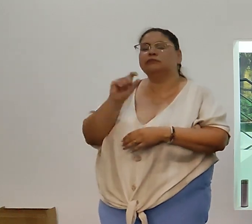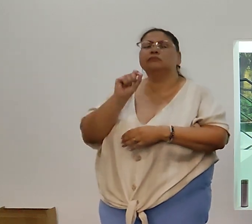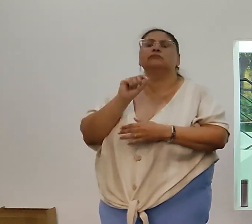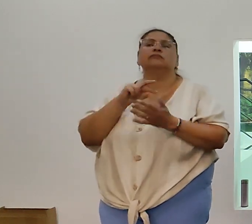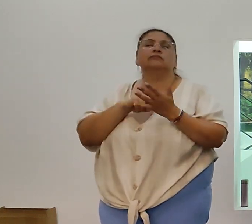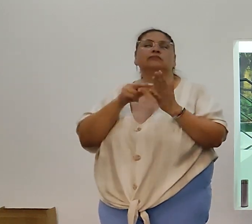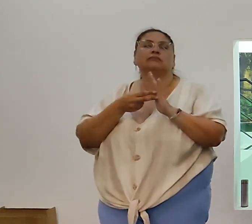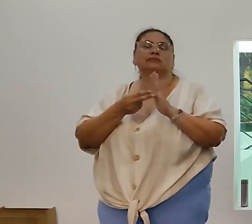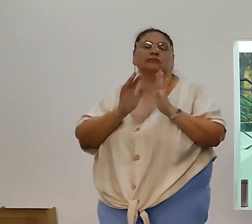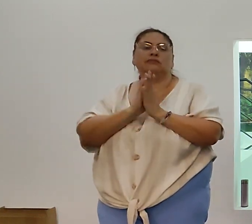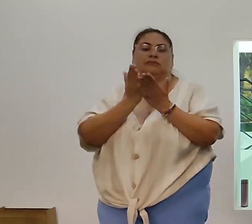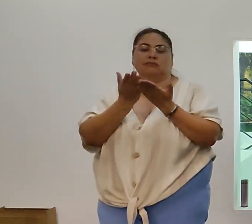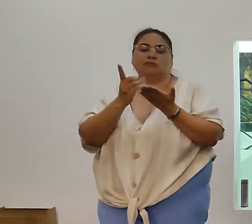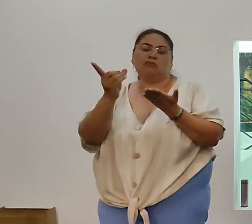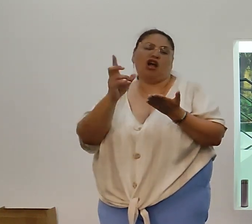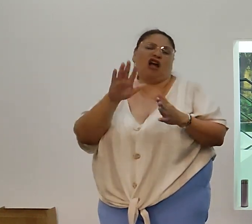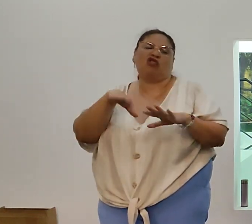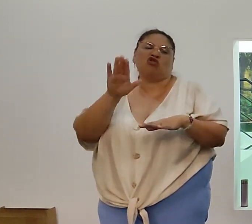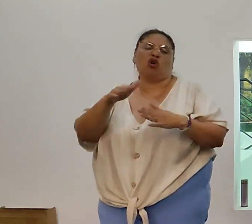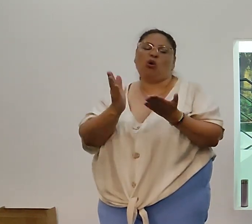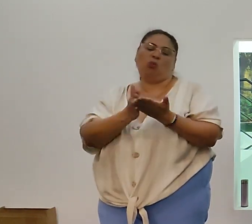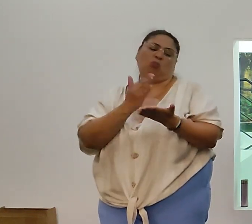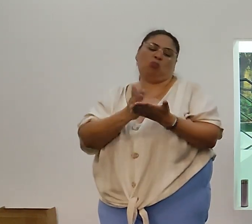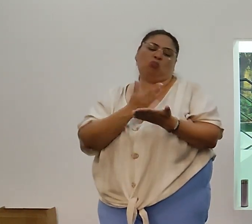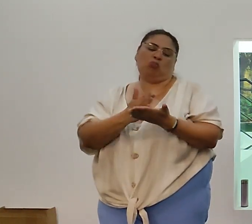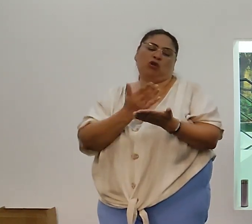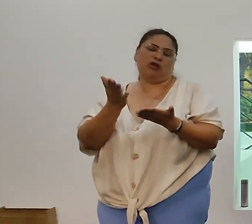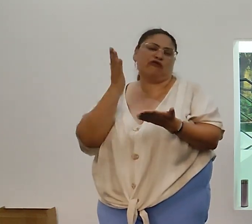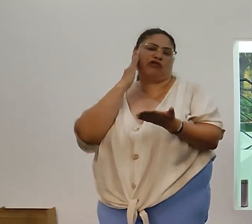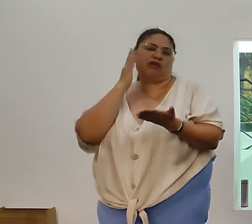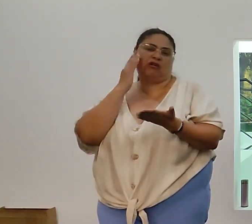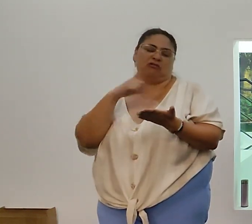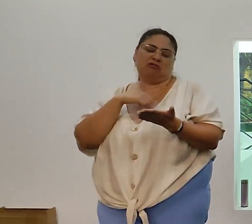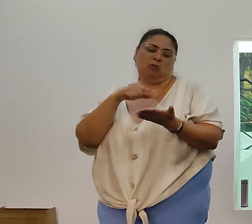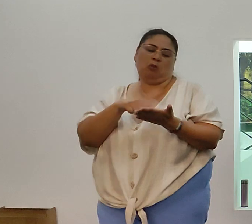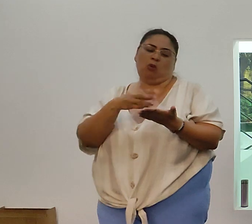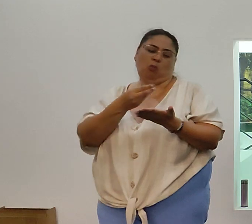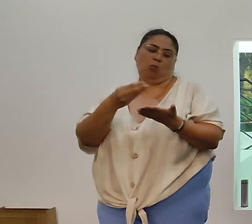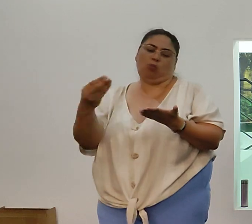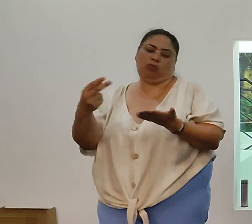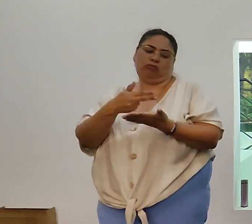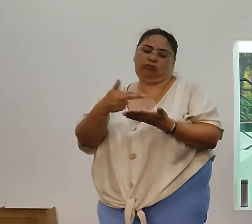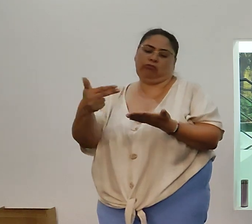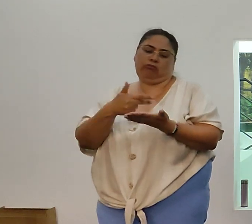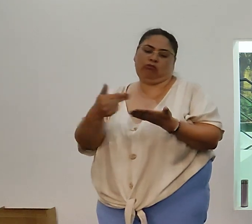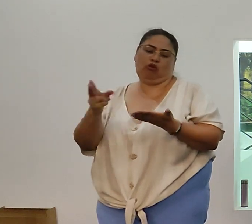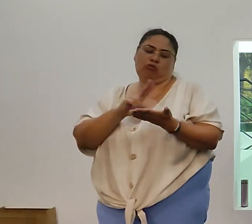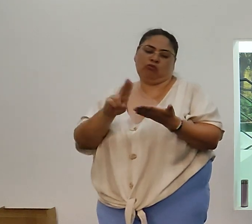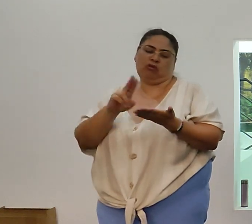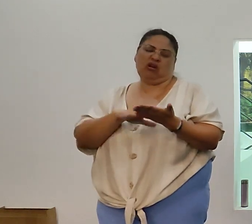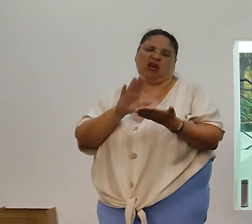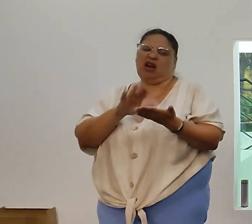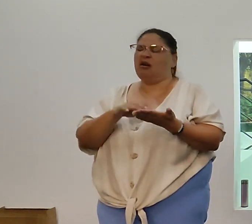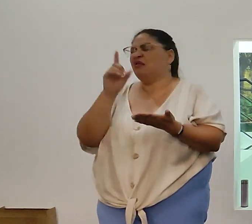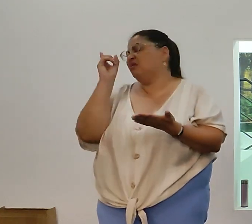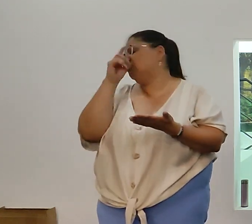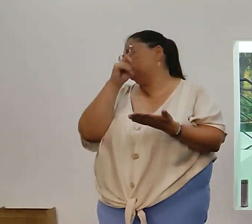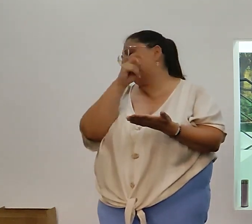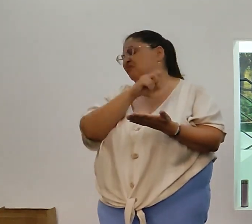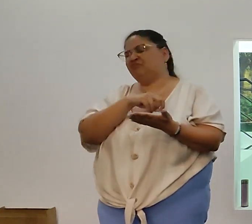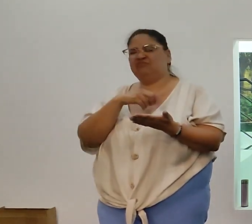Bíblia? A Bíblia é apenas um livro que você sabe que existe? É um livro que diz muitas coisas e você usa aquela desculpa? É muito